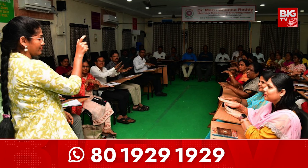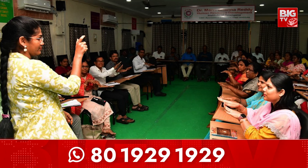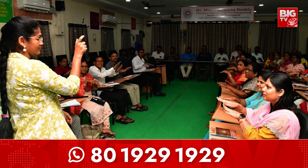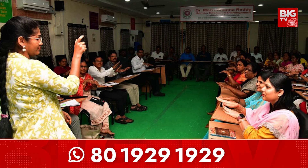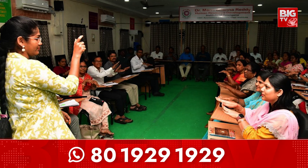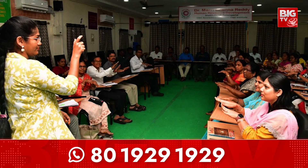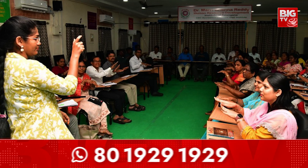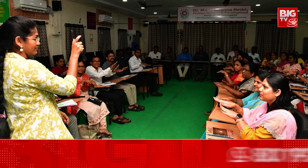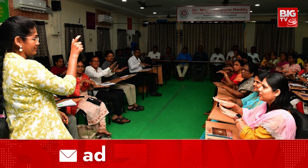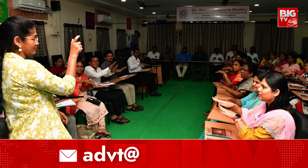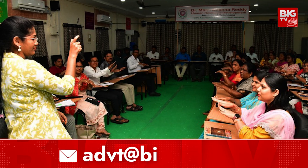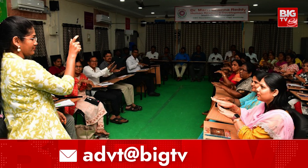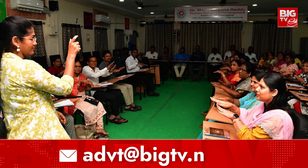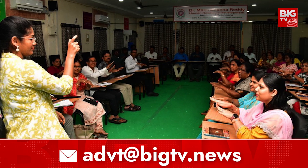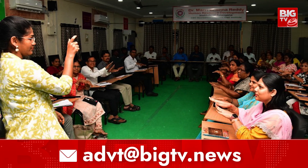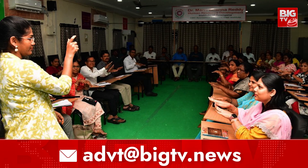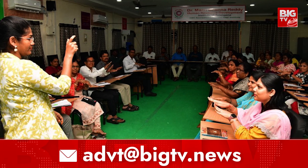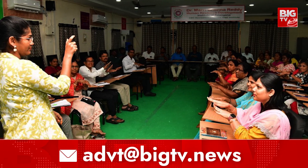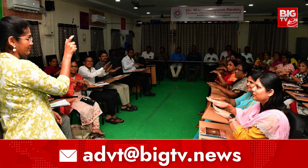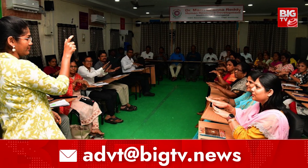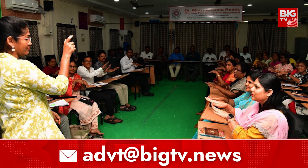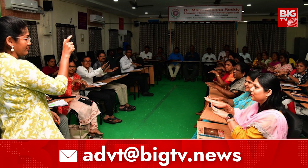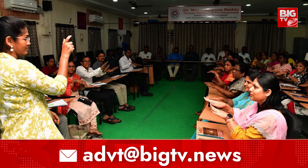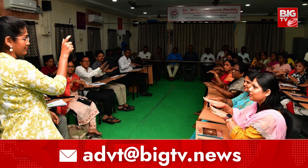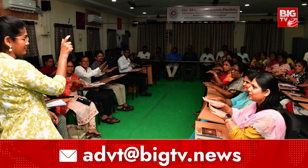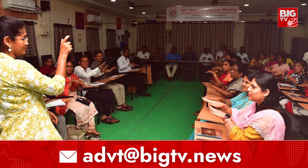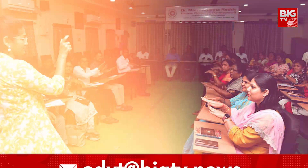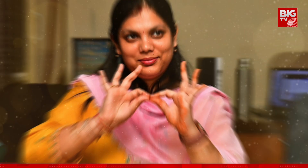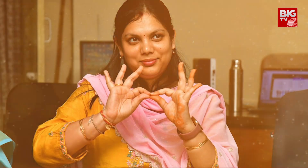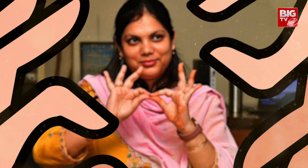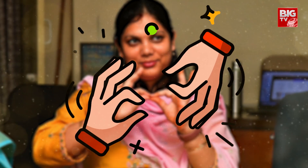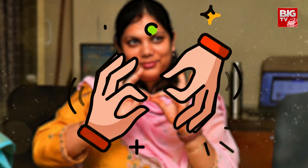ఇది మాటలు వినిపించకపోయినా వారి భావాలు అర్థం చేసుకున్న అధికారుల కథ.